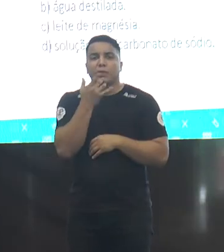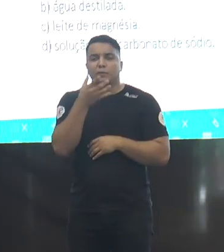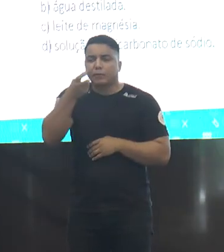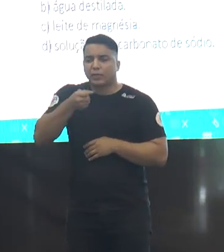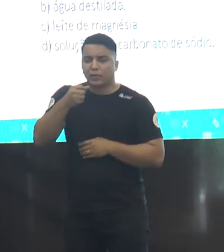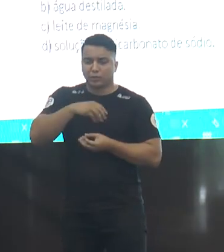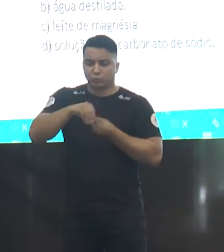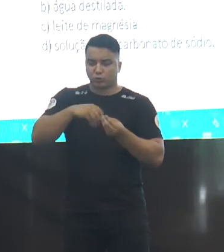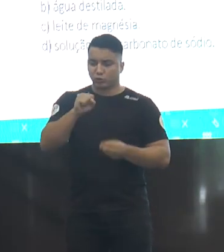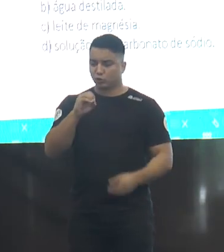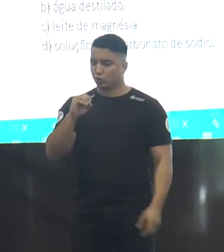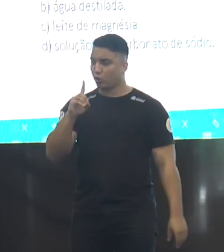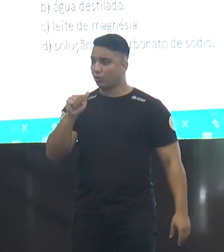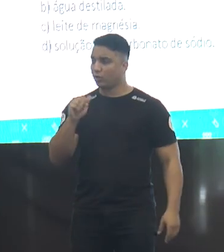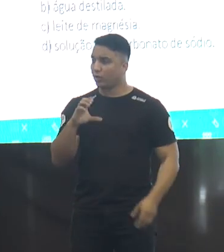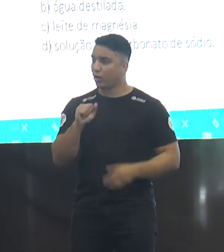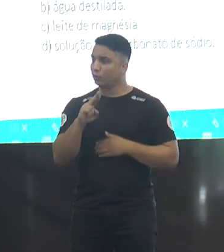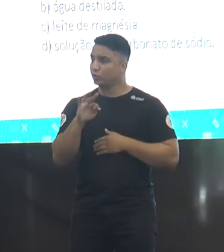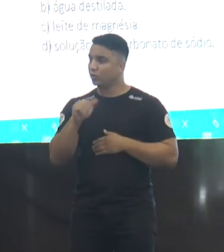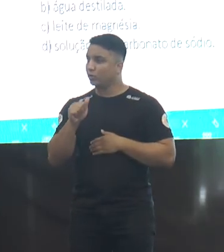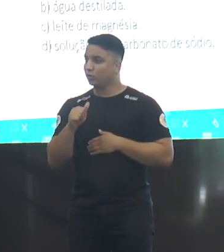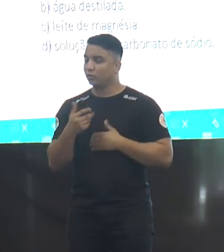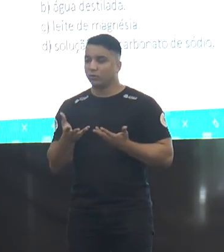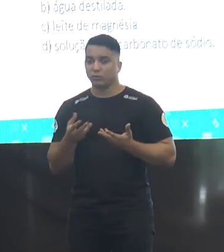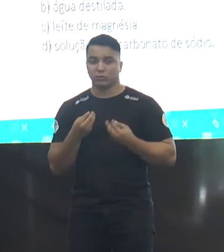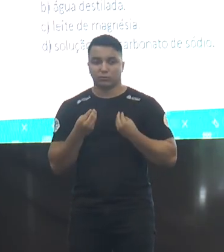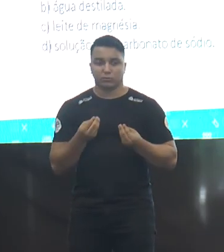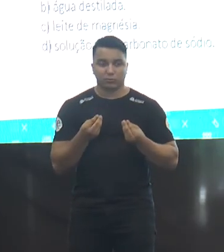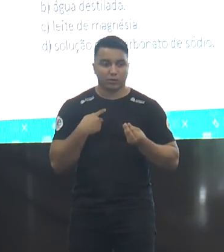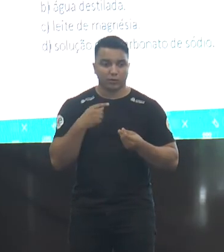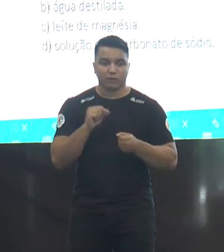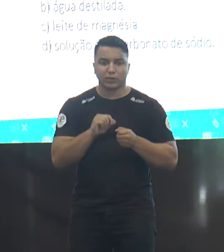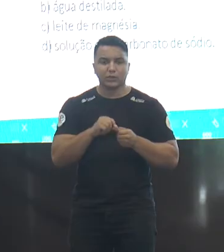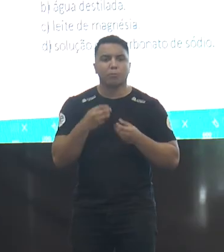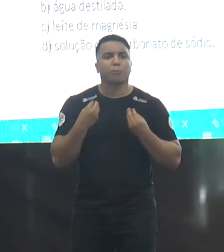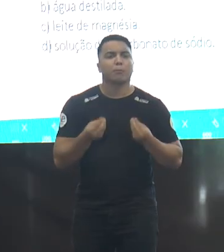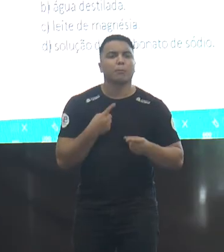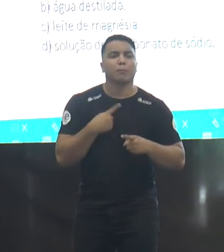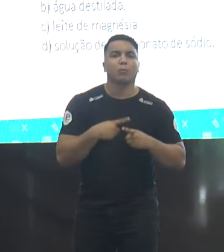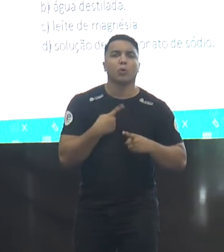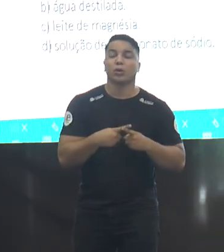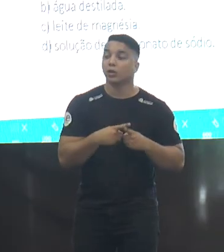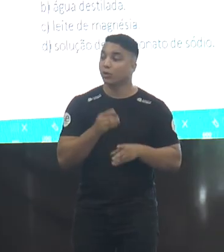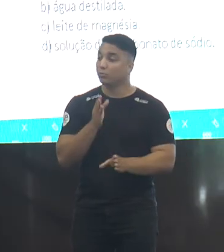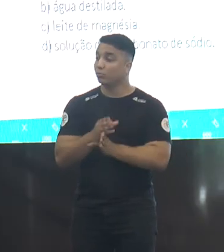com soda cáustica? Aí você vai dizer, mas para que fizeram isso?